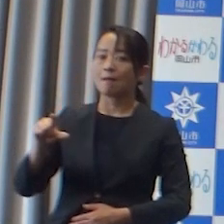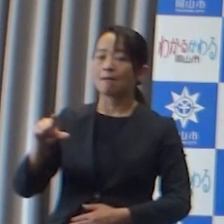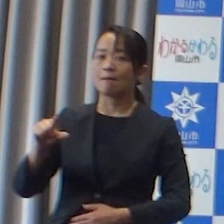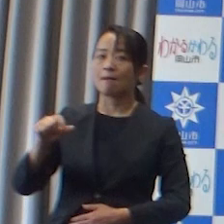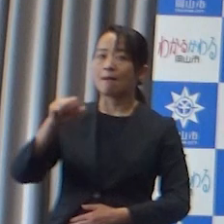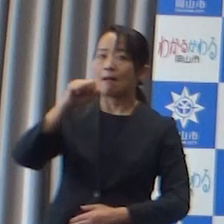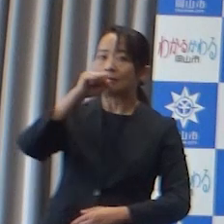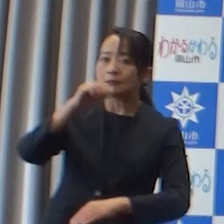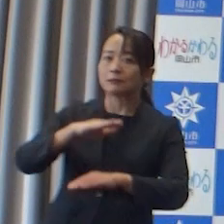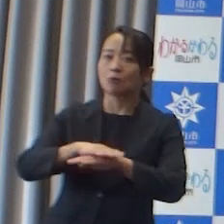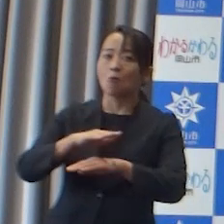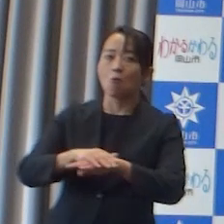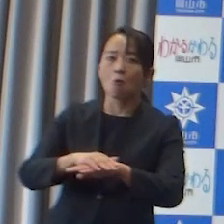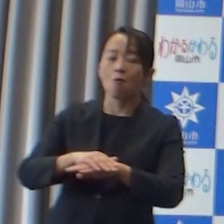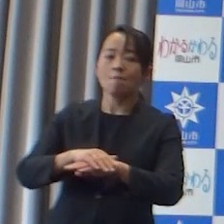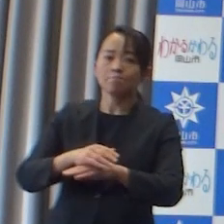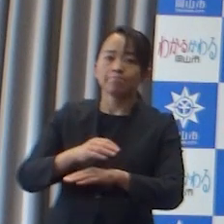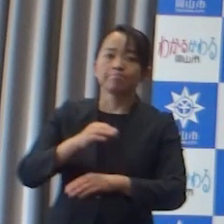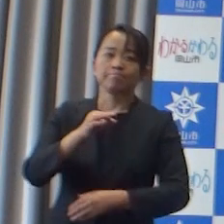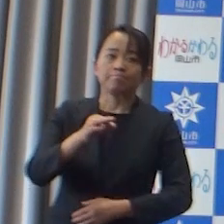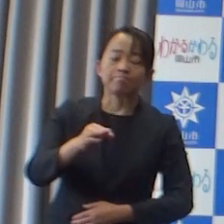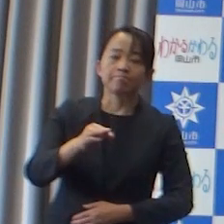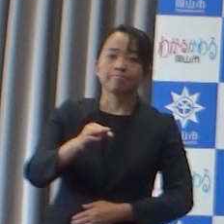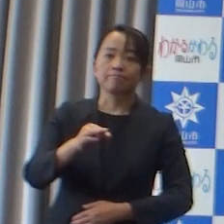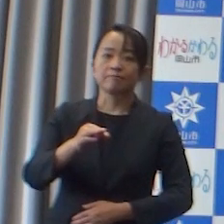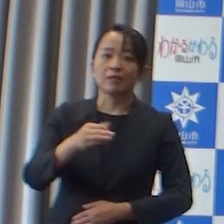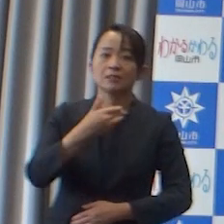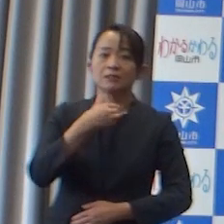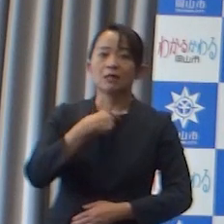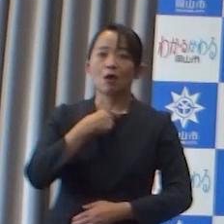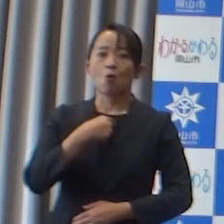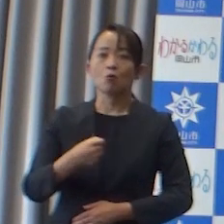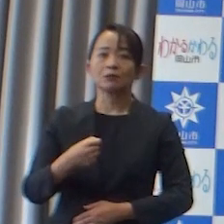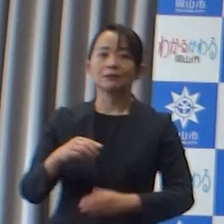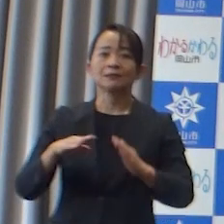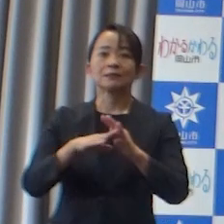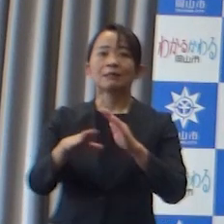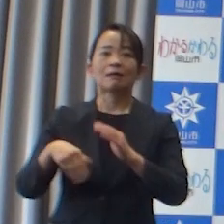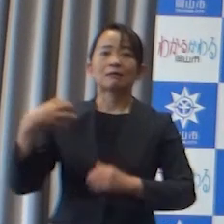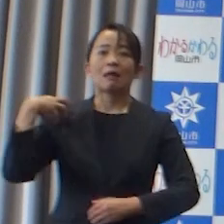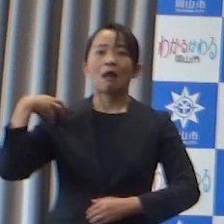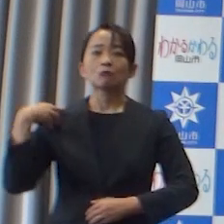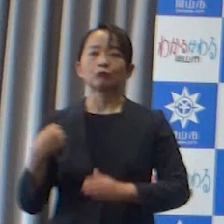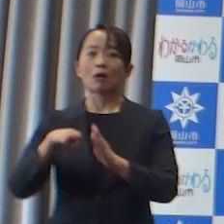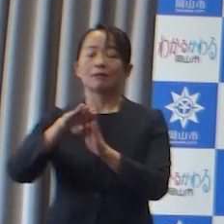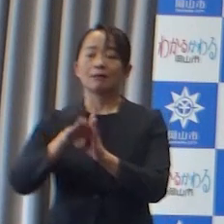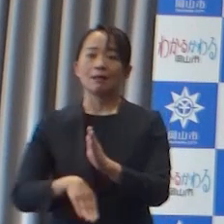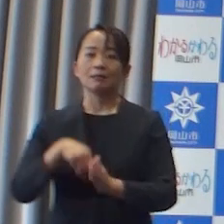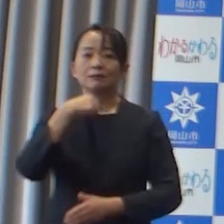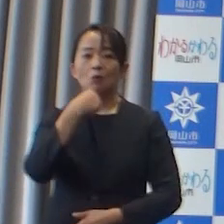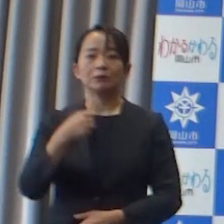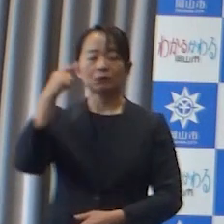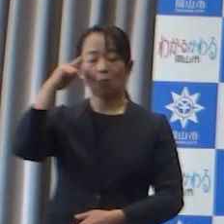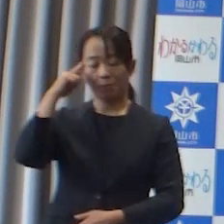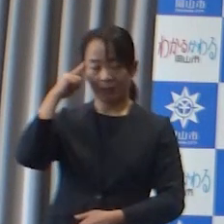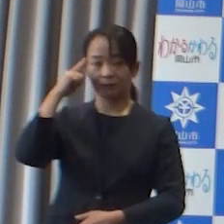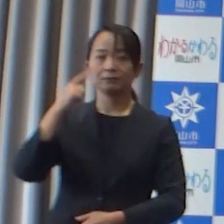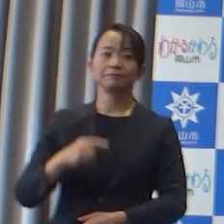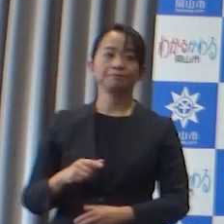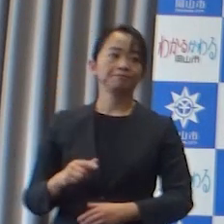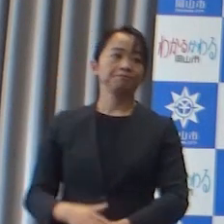ていただき、家計の負担を少しでも少なく して、いただければというように思っております。